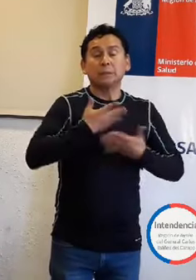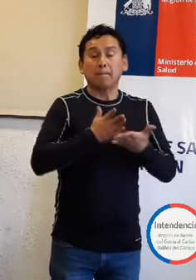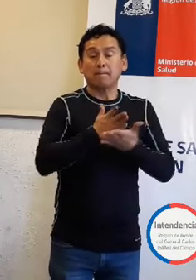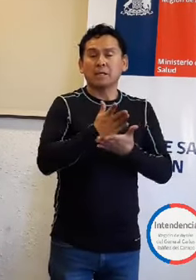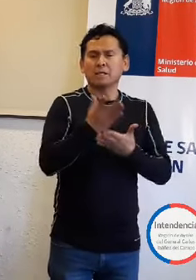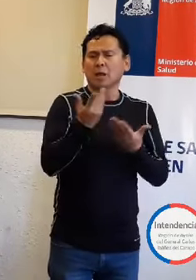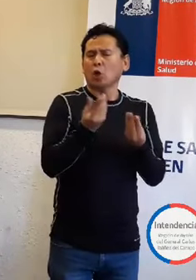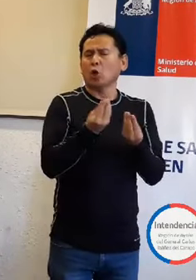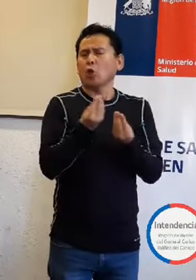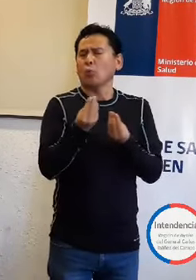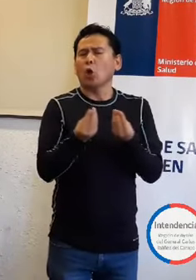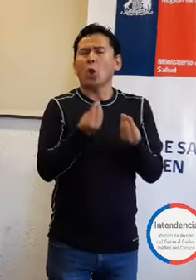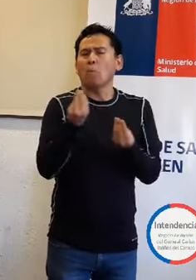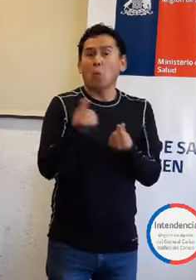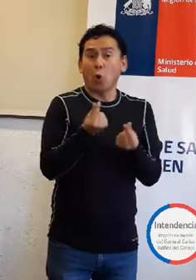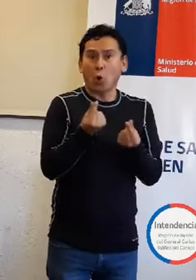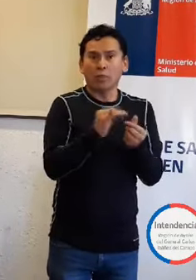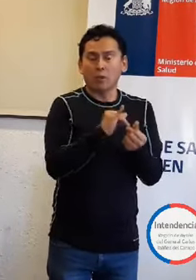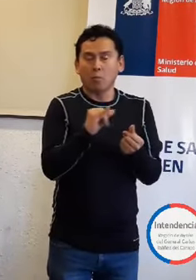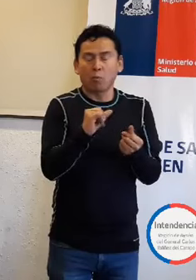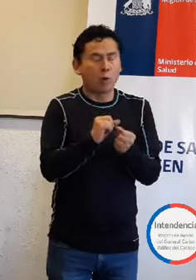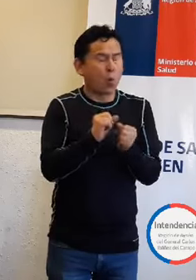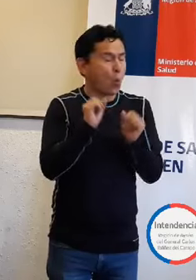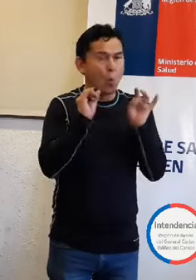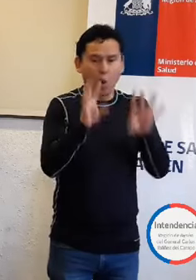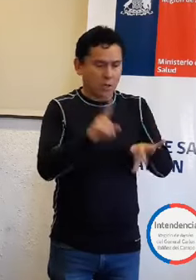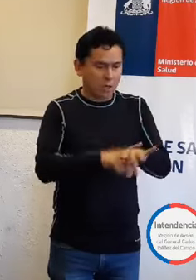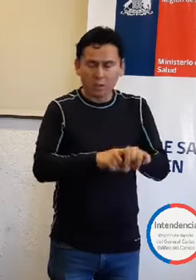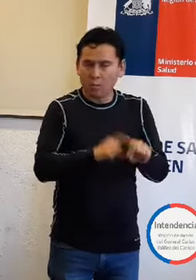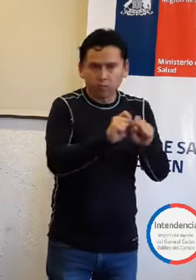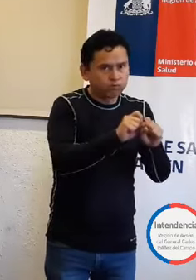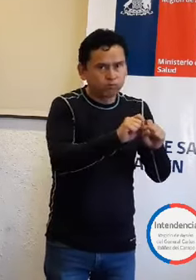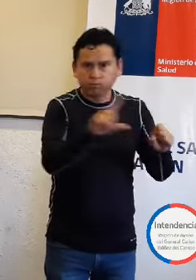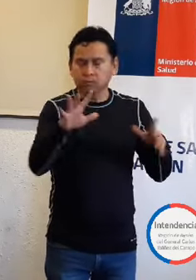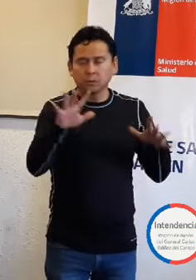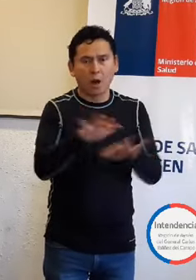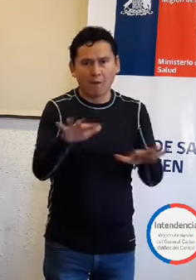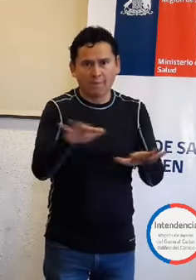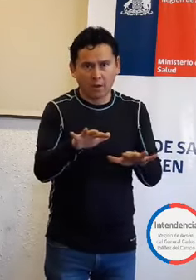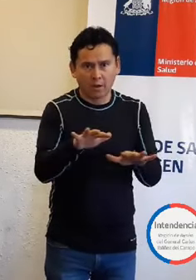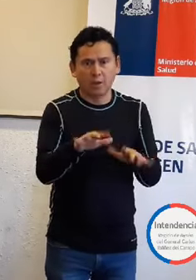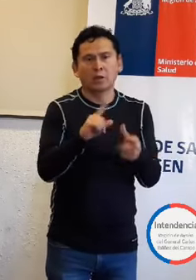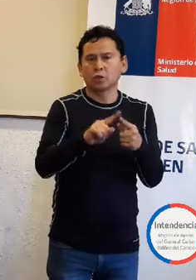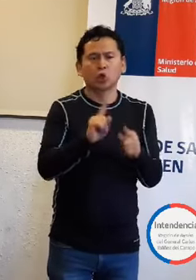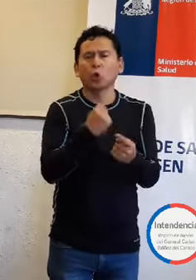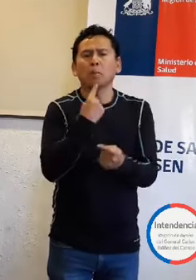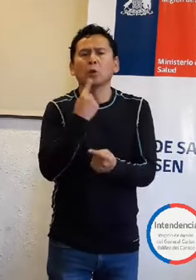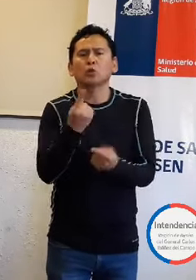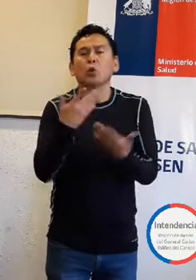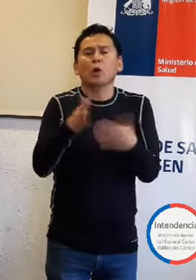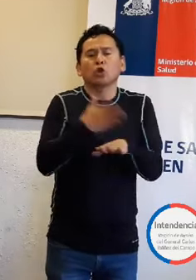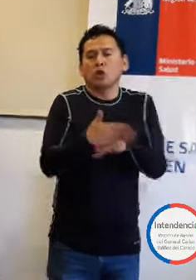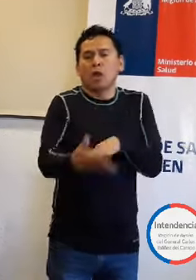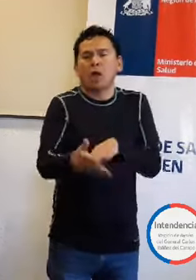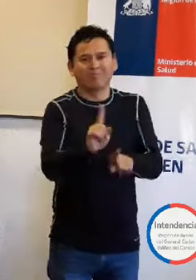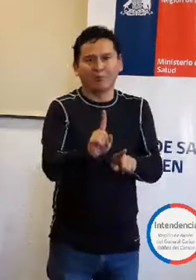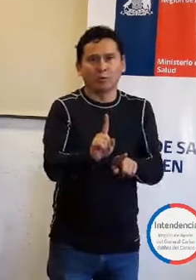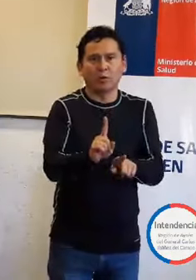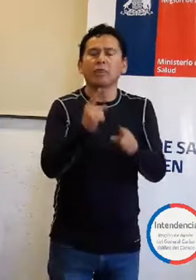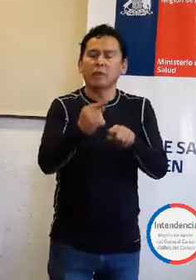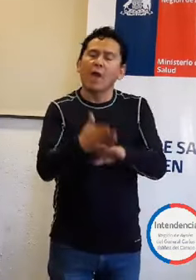muy leves pero pueden en cualquier momento tornarse muy graves. No consultes cuando ya es demasiado tarde